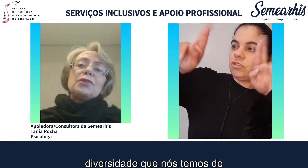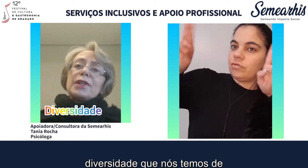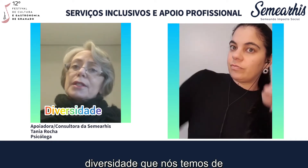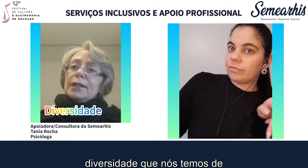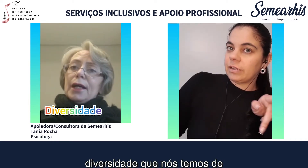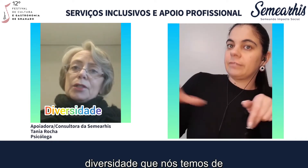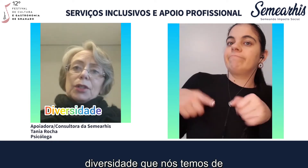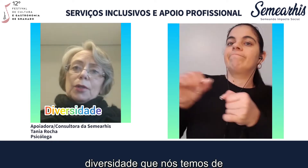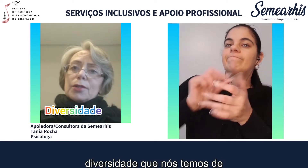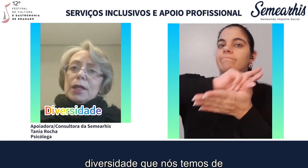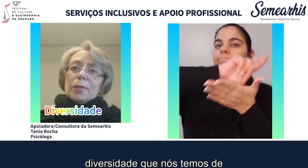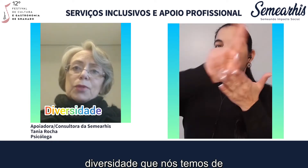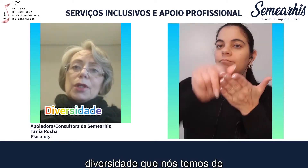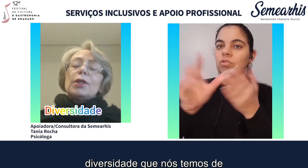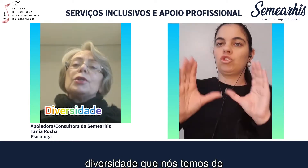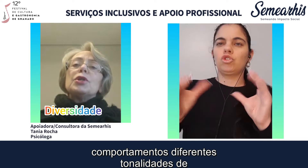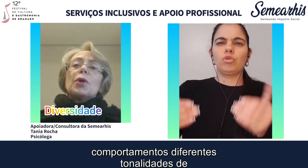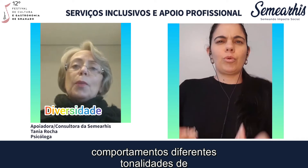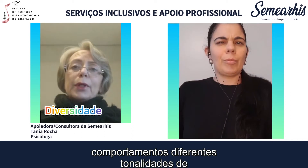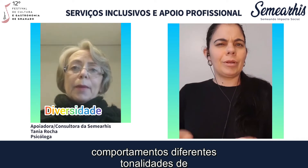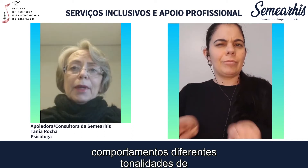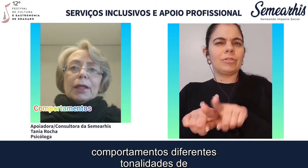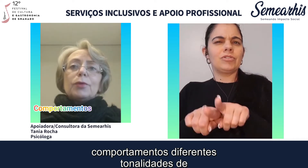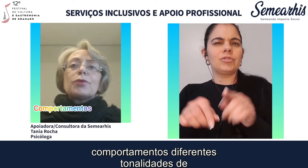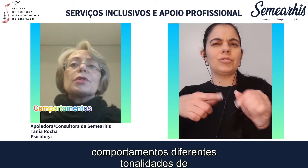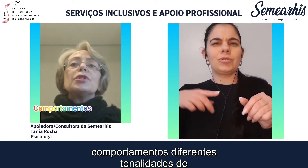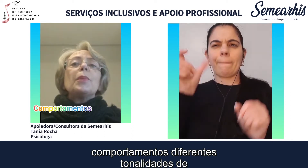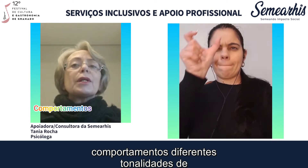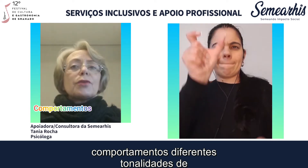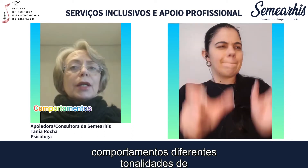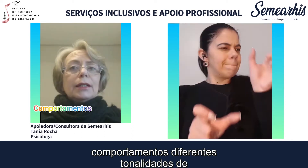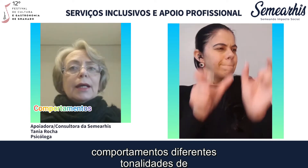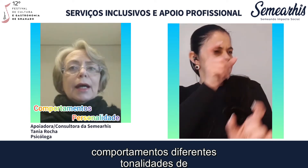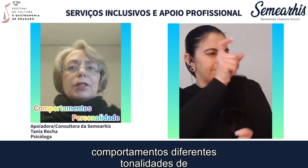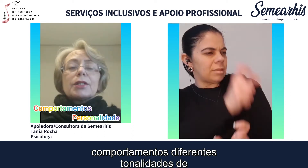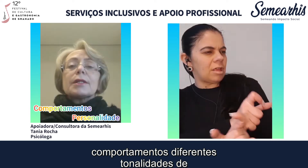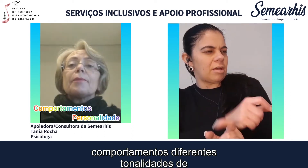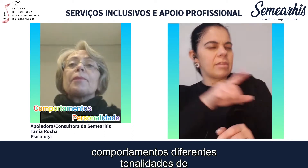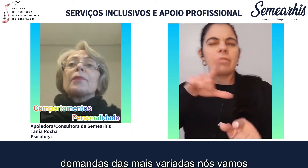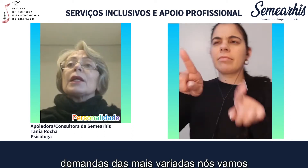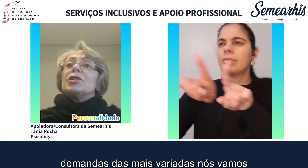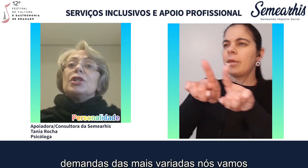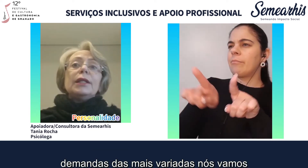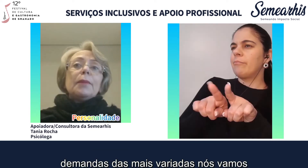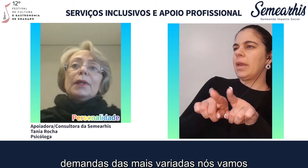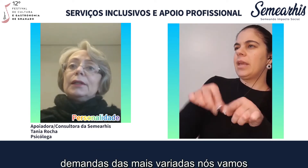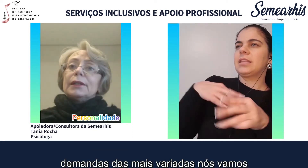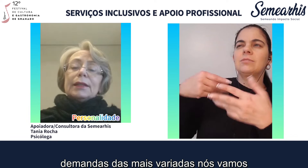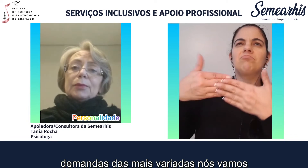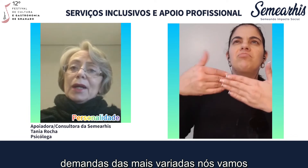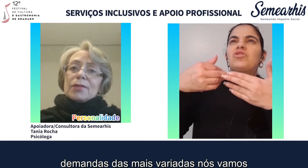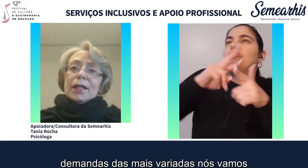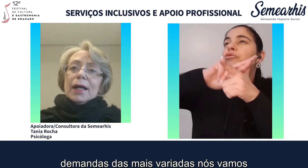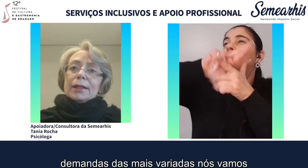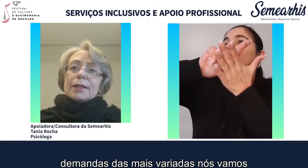grande diversidade que nós temos de comportamentos, de personalidades, de demandas